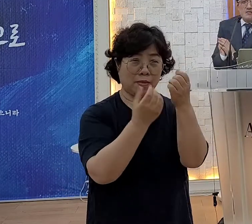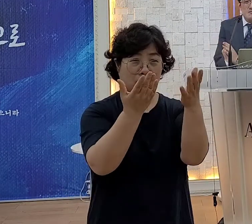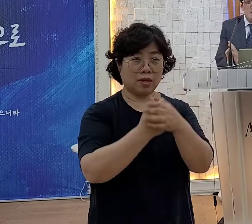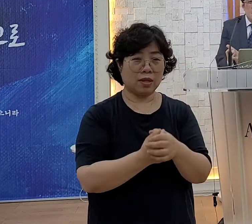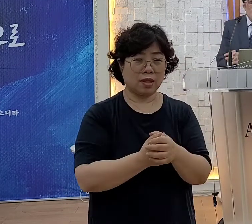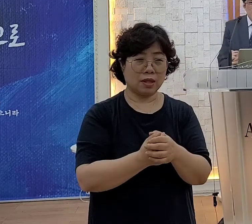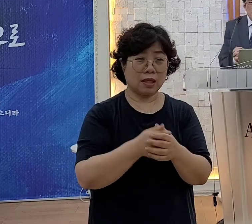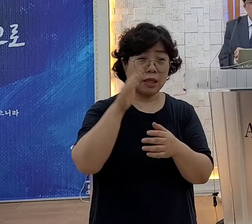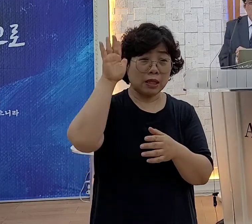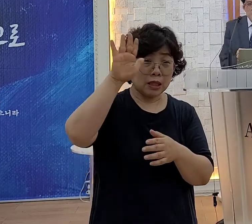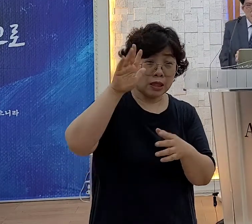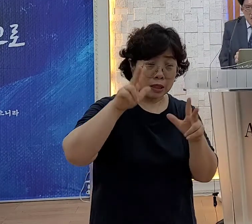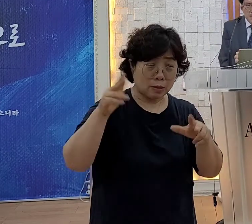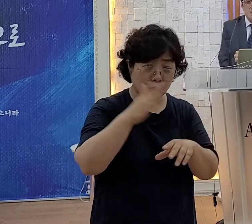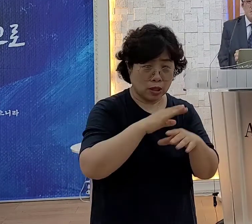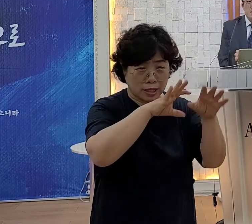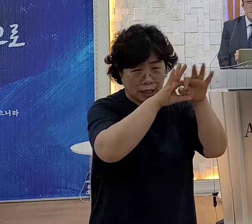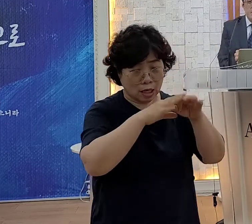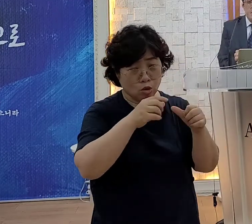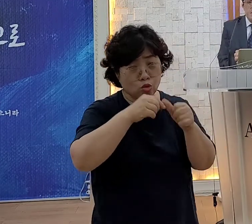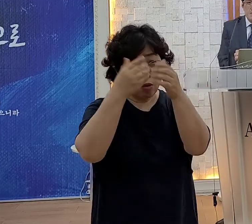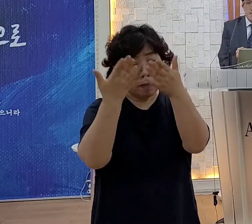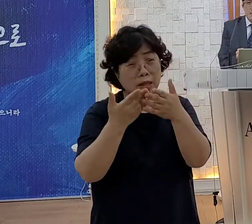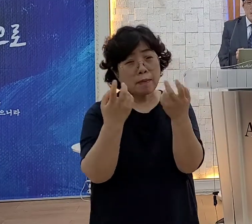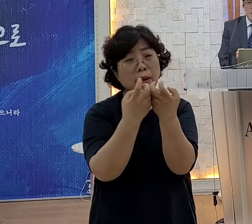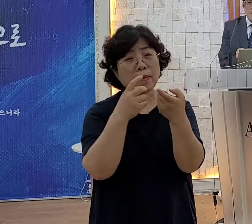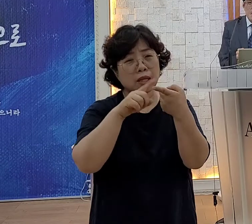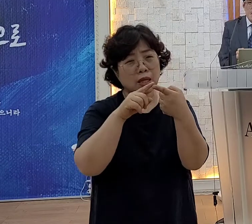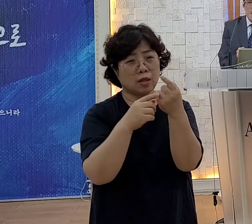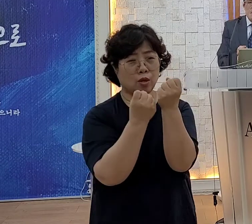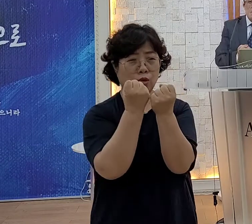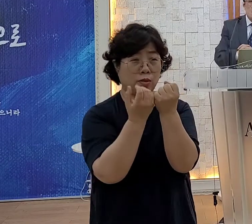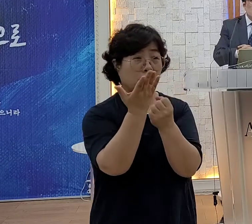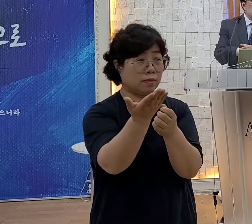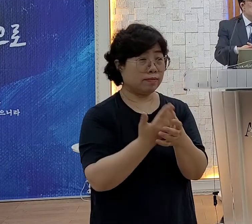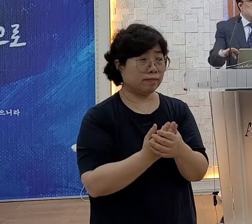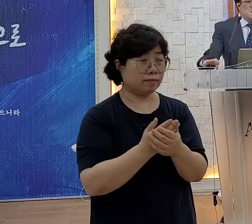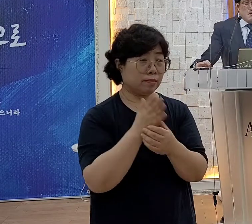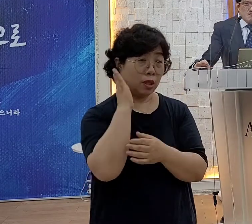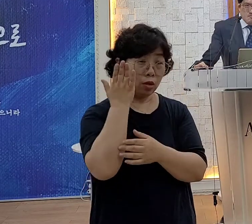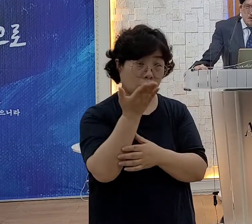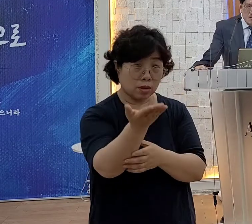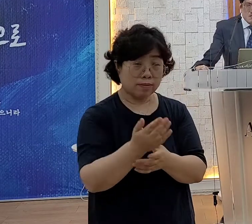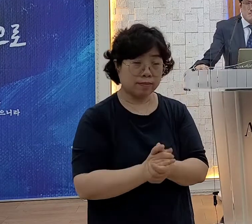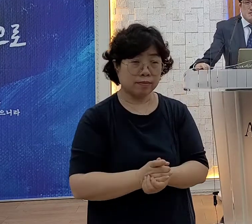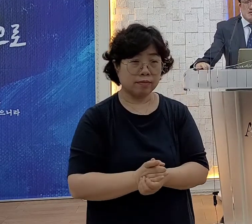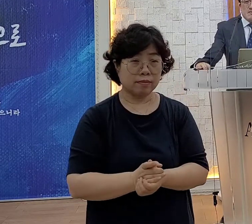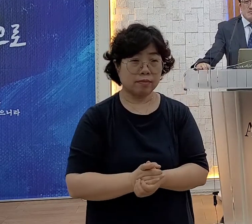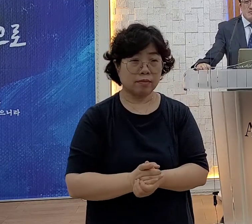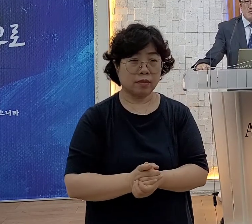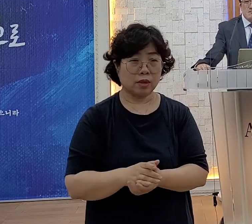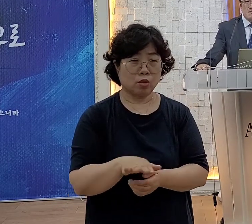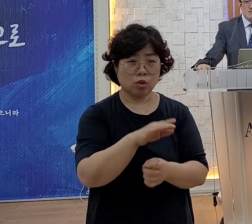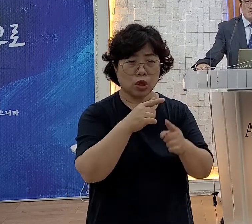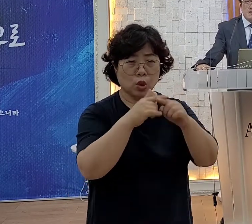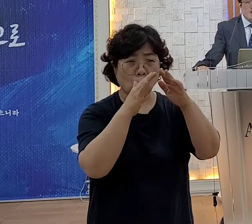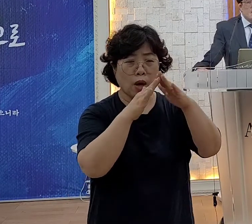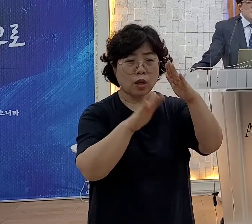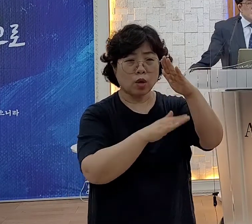길에 대해서 로마서 말씀해 나갈 것입니다. 여러분, 그래서 저는 우리 교회 성도들이, 제가 오늘 왜 처음부터 이렇게